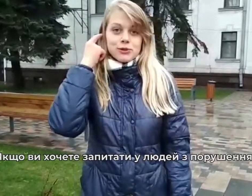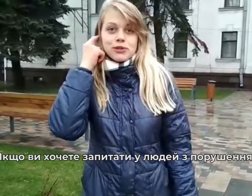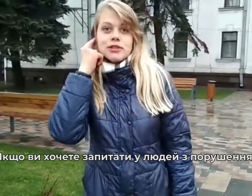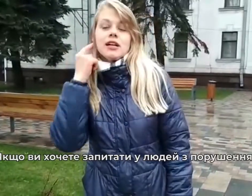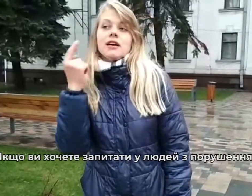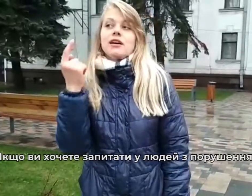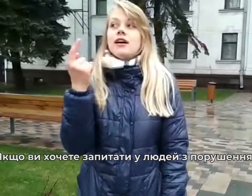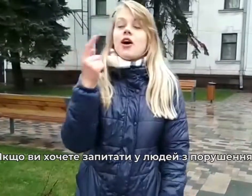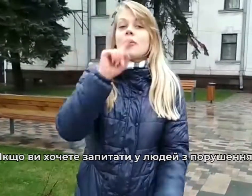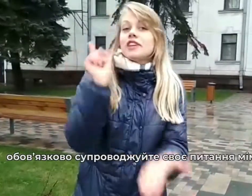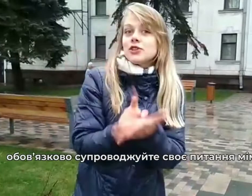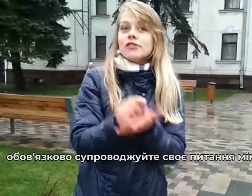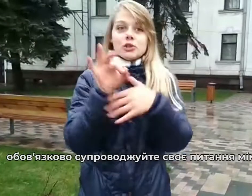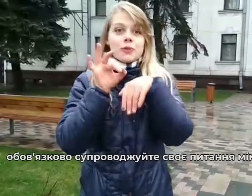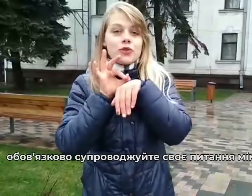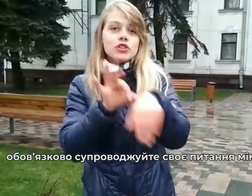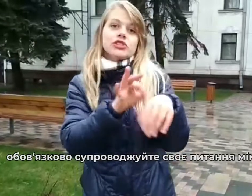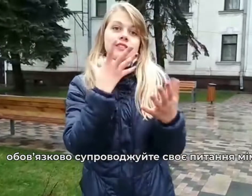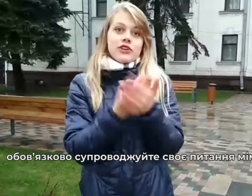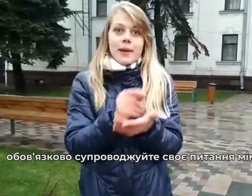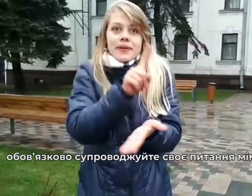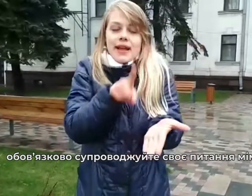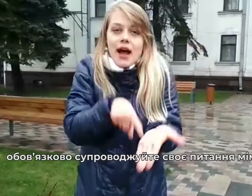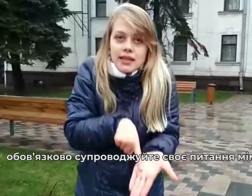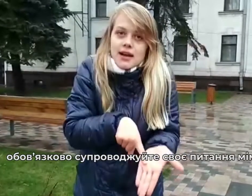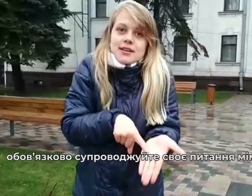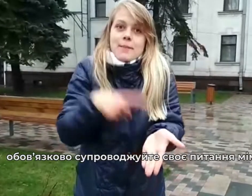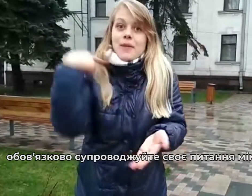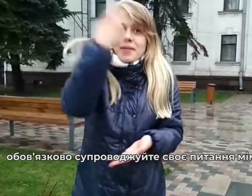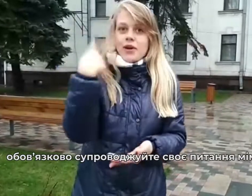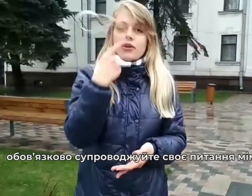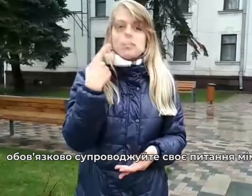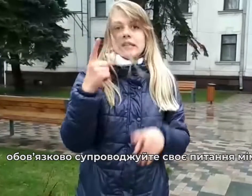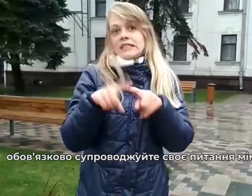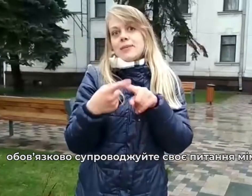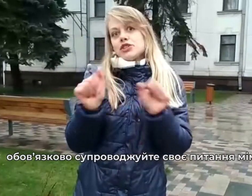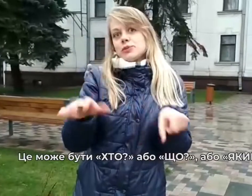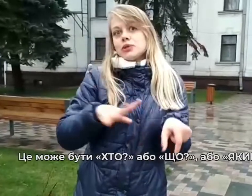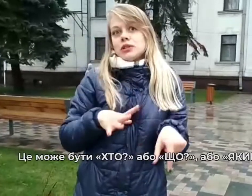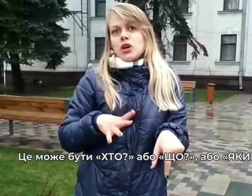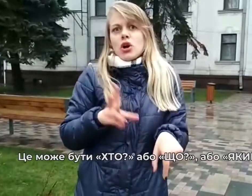слуху, обов'язково супроводжуйте своє питання мімікою. Це може бути